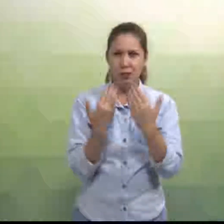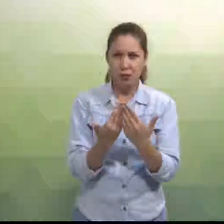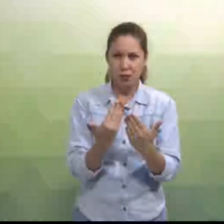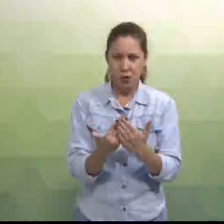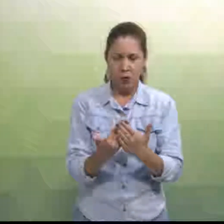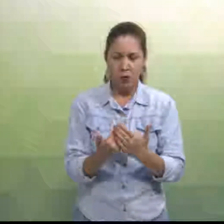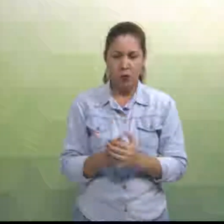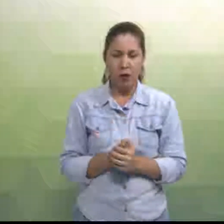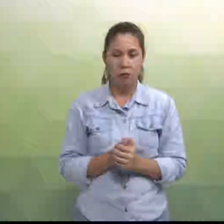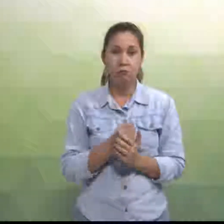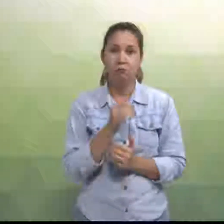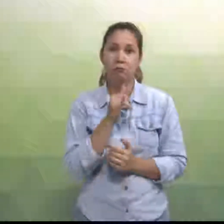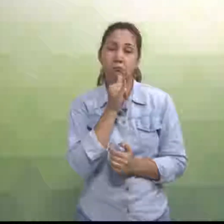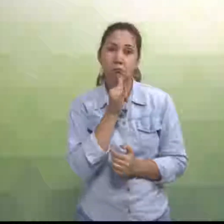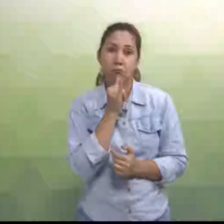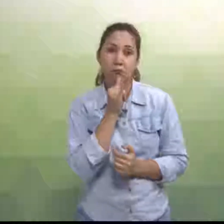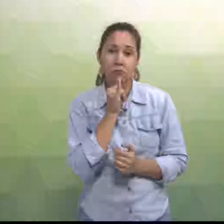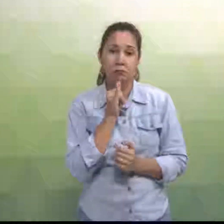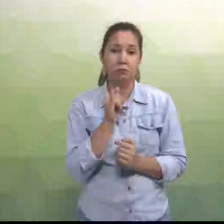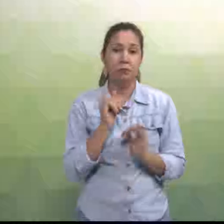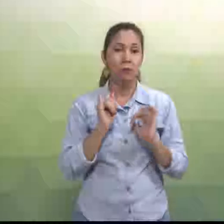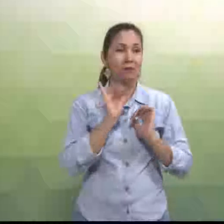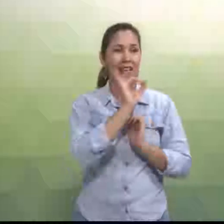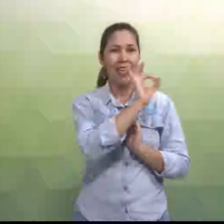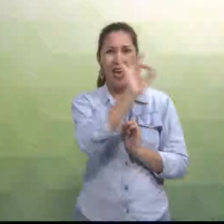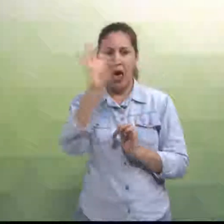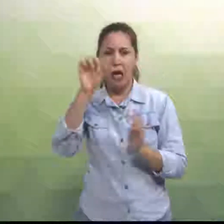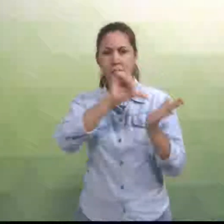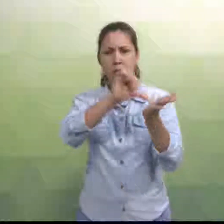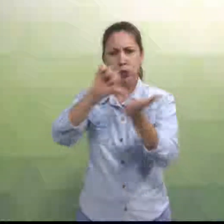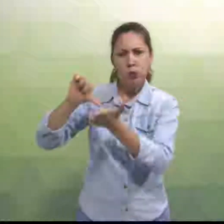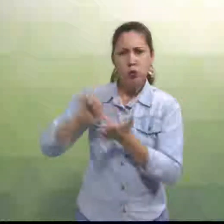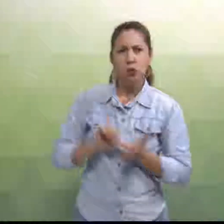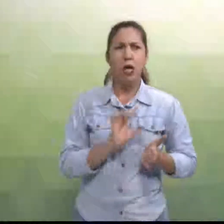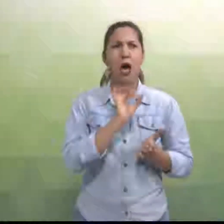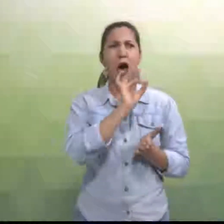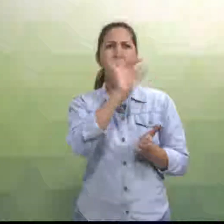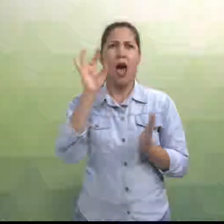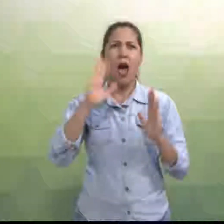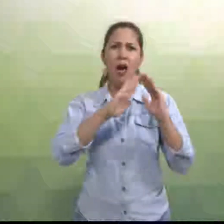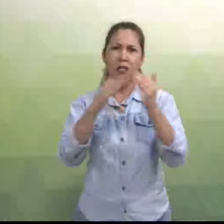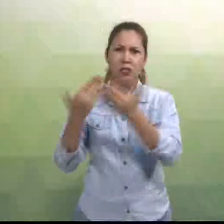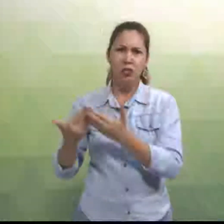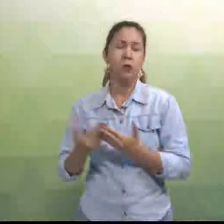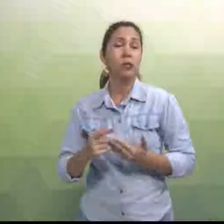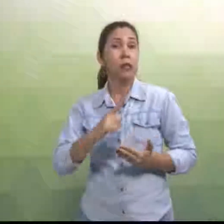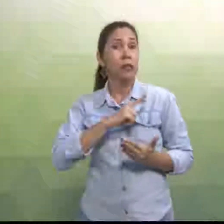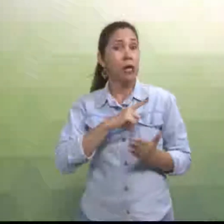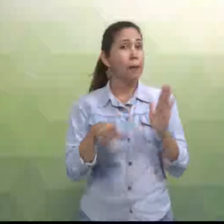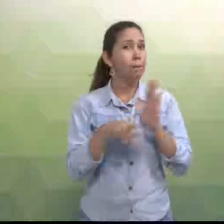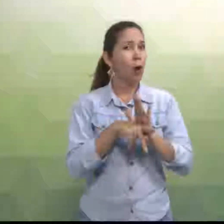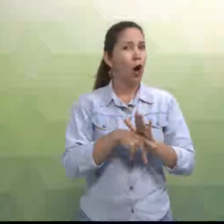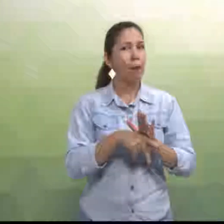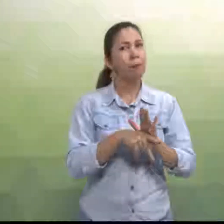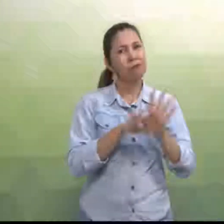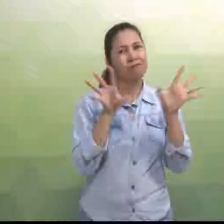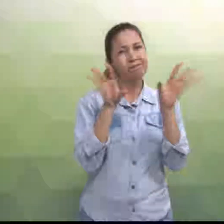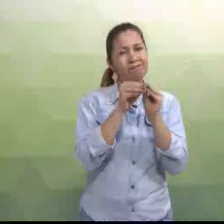próprio da escola. Cada instituição, cada escola tem o seu próprio PPP.